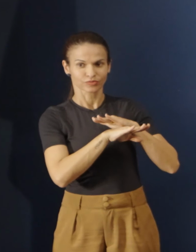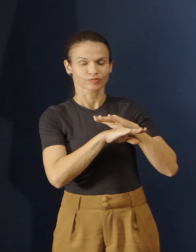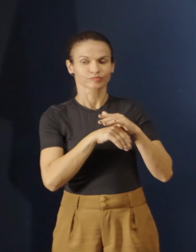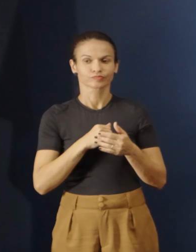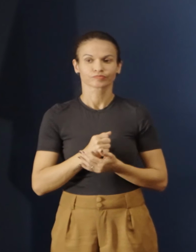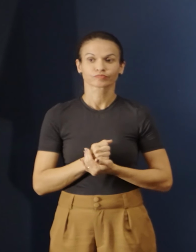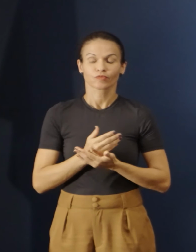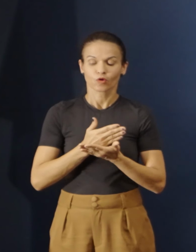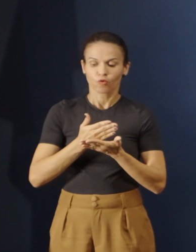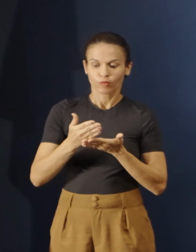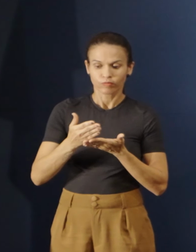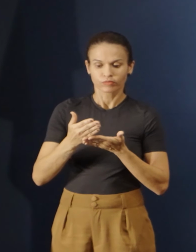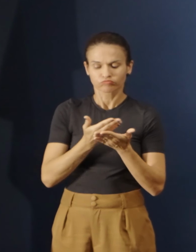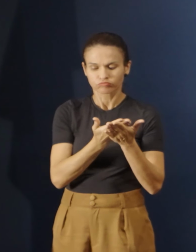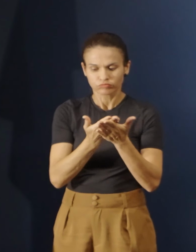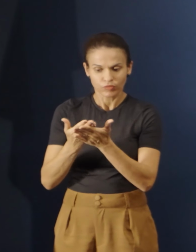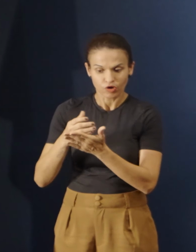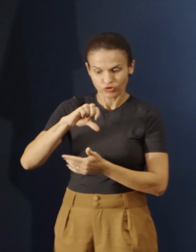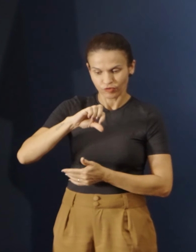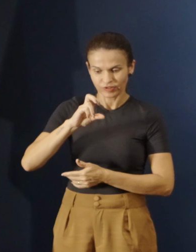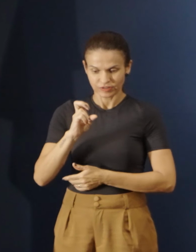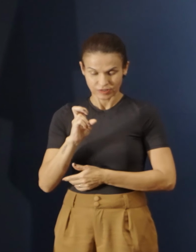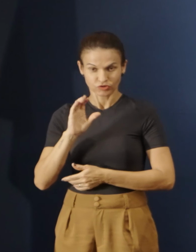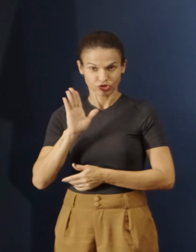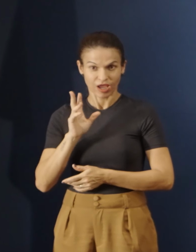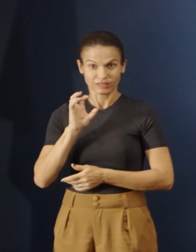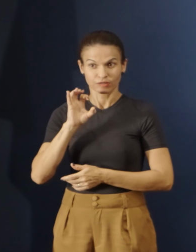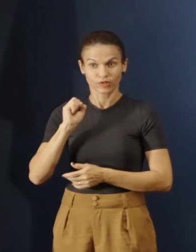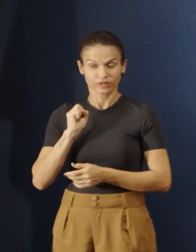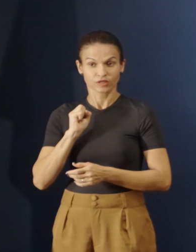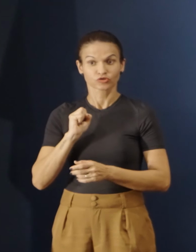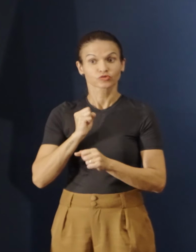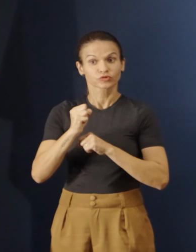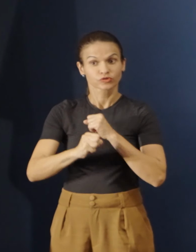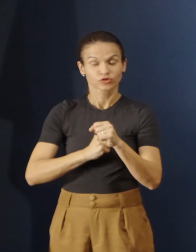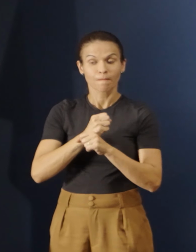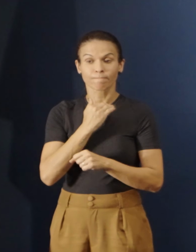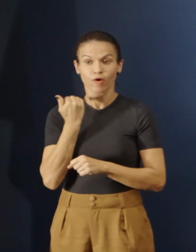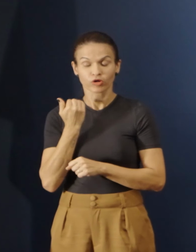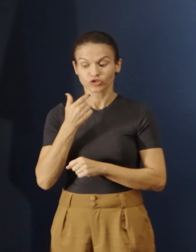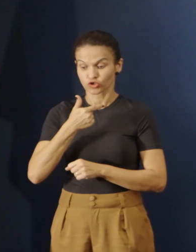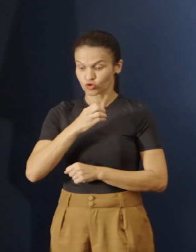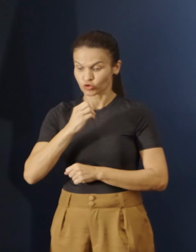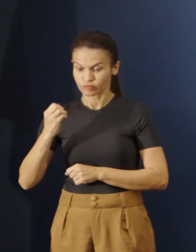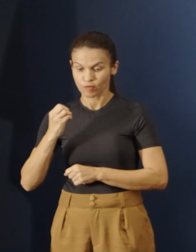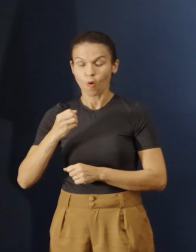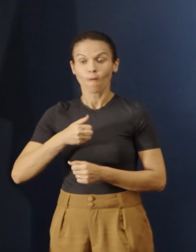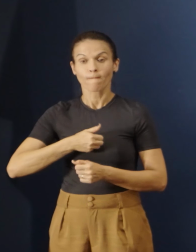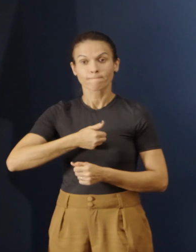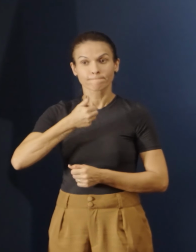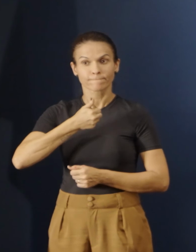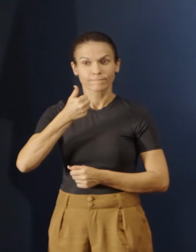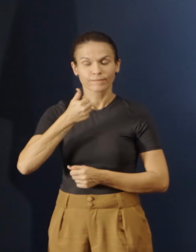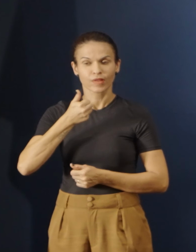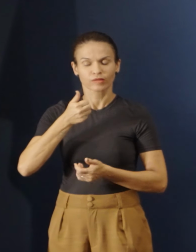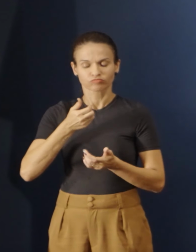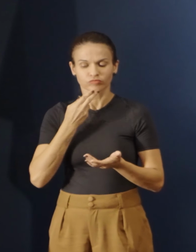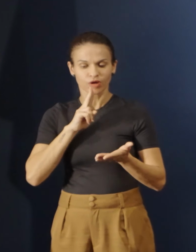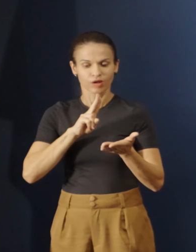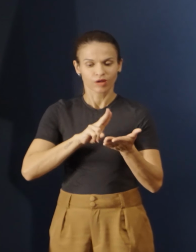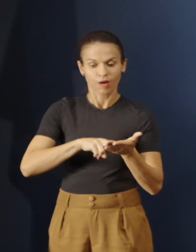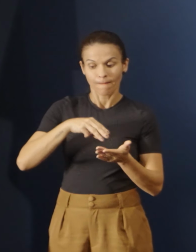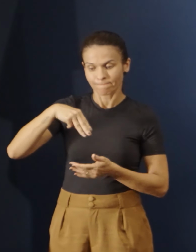Então, começa a processar em 95, quando completa 50 anos da morte dele. Em 2000, sai o primeiro volume, que é a coleção, que é a